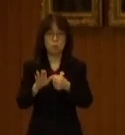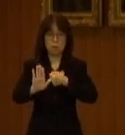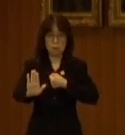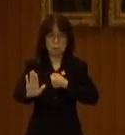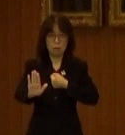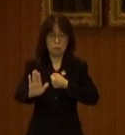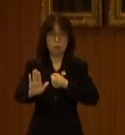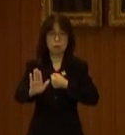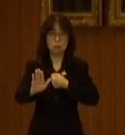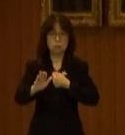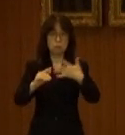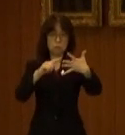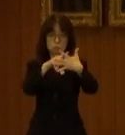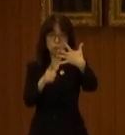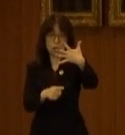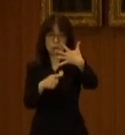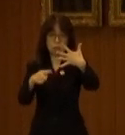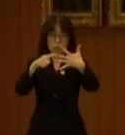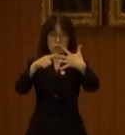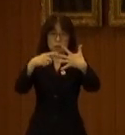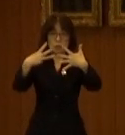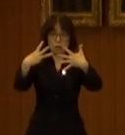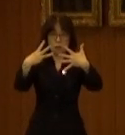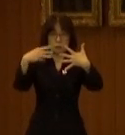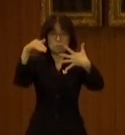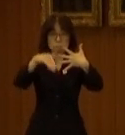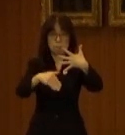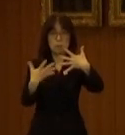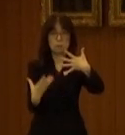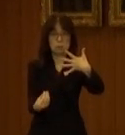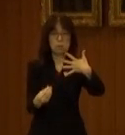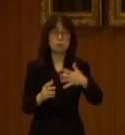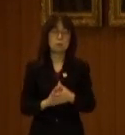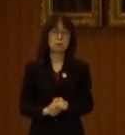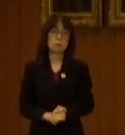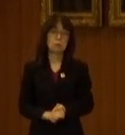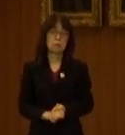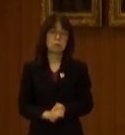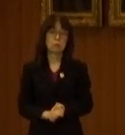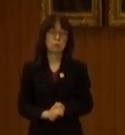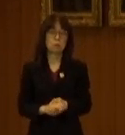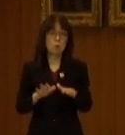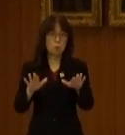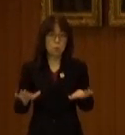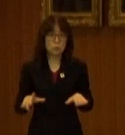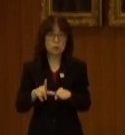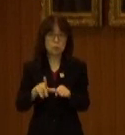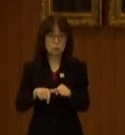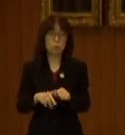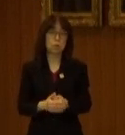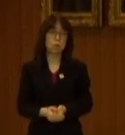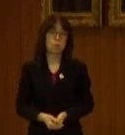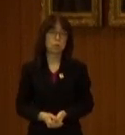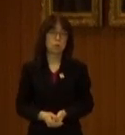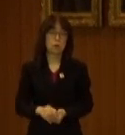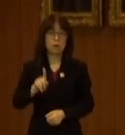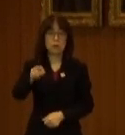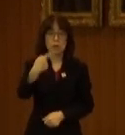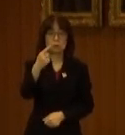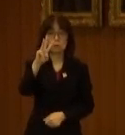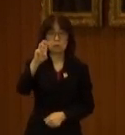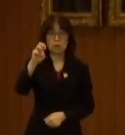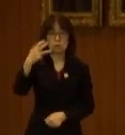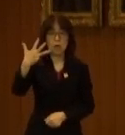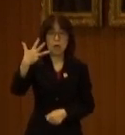3に引き上げられたところであります。本日も新たに138